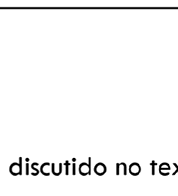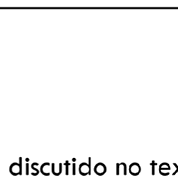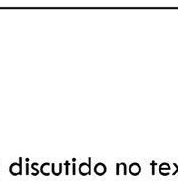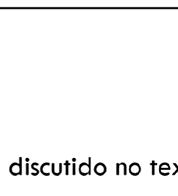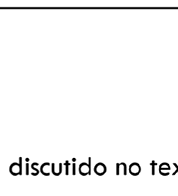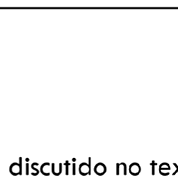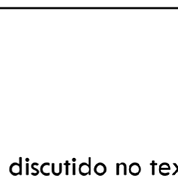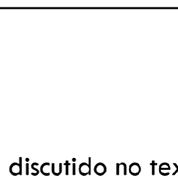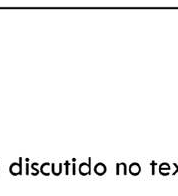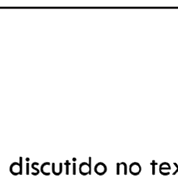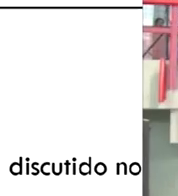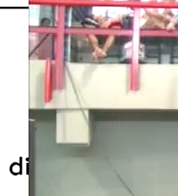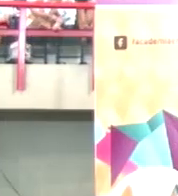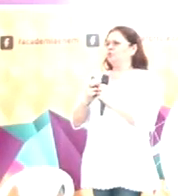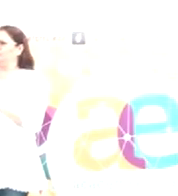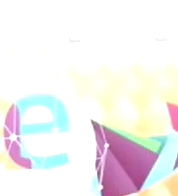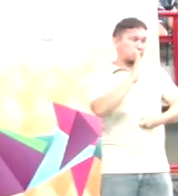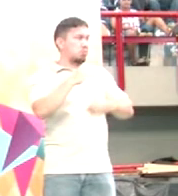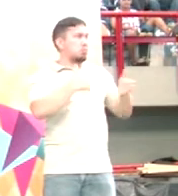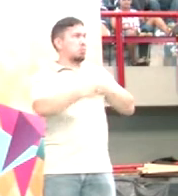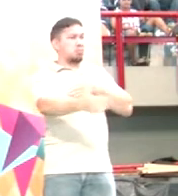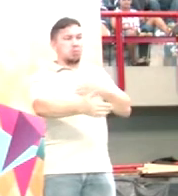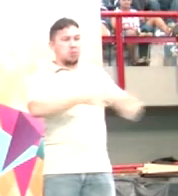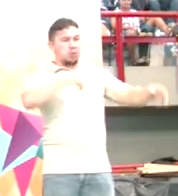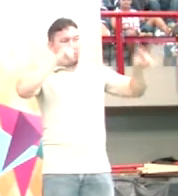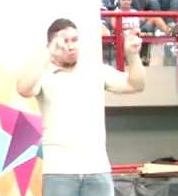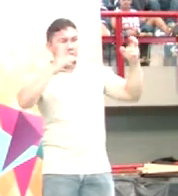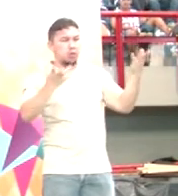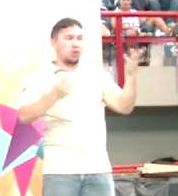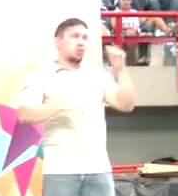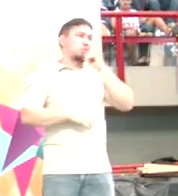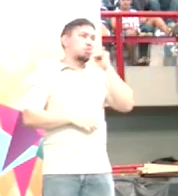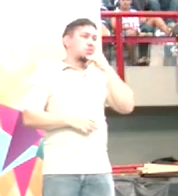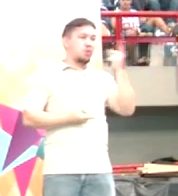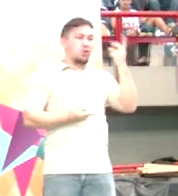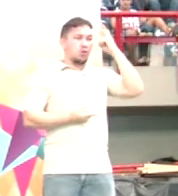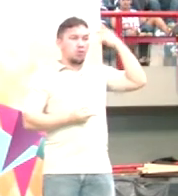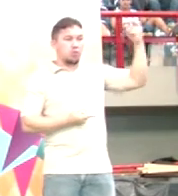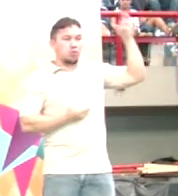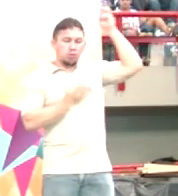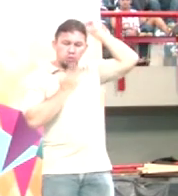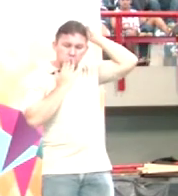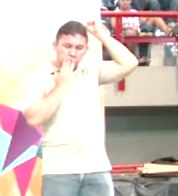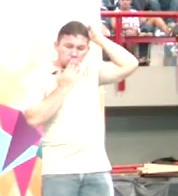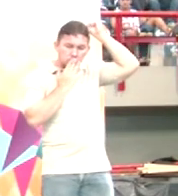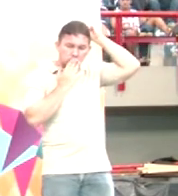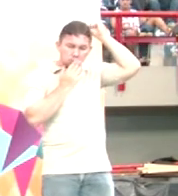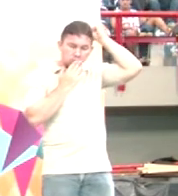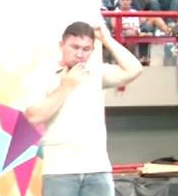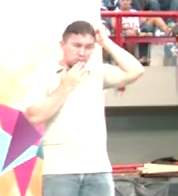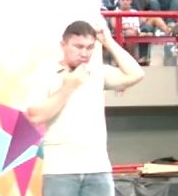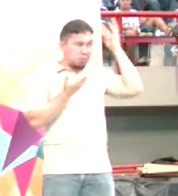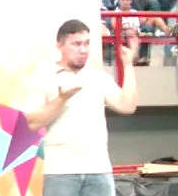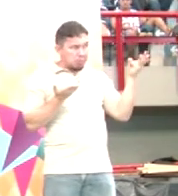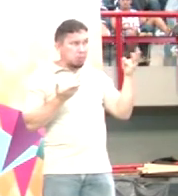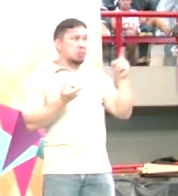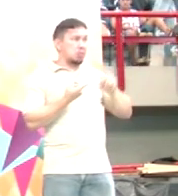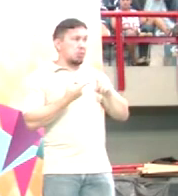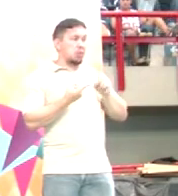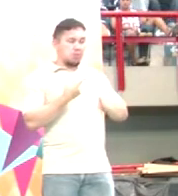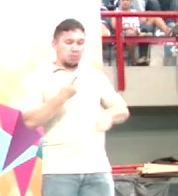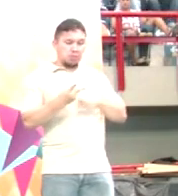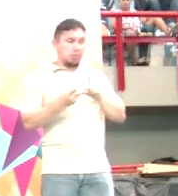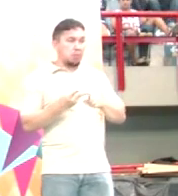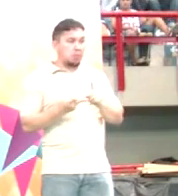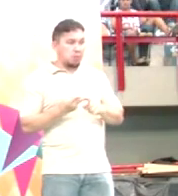na prova, seja lá que assunto for. Se for sobre cultura indígena, que é um tema muito propenso,